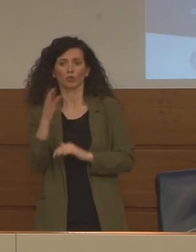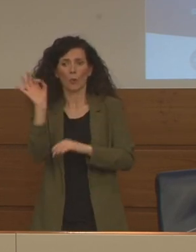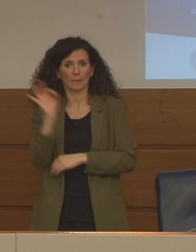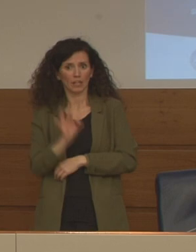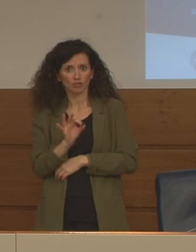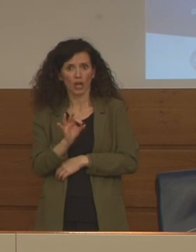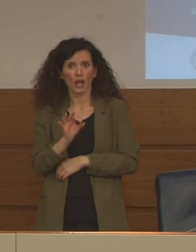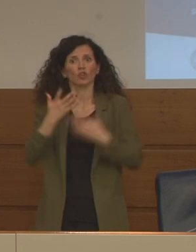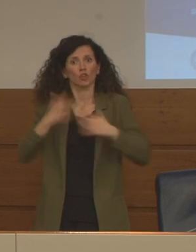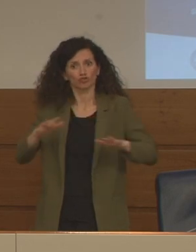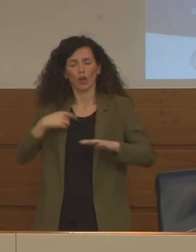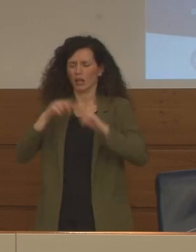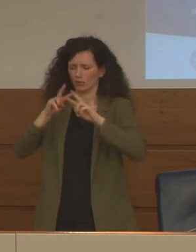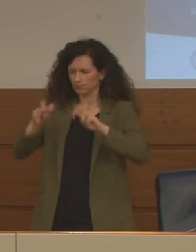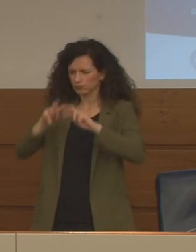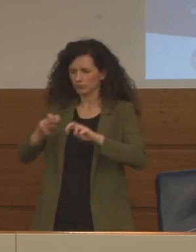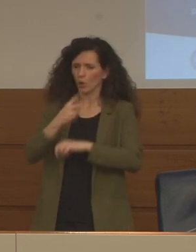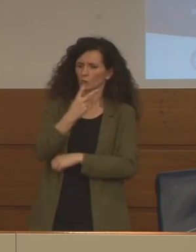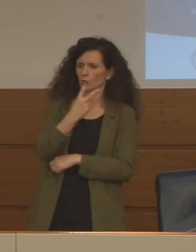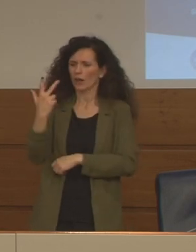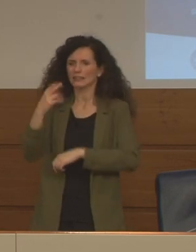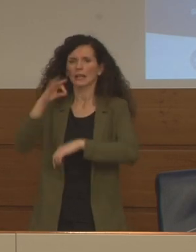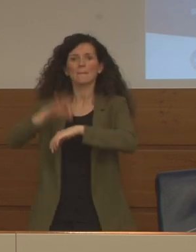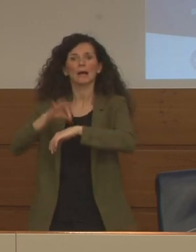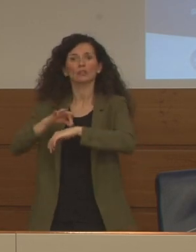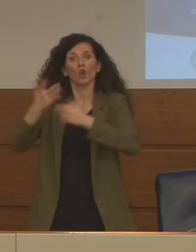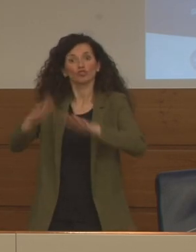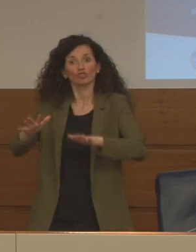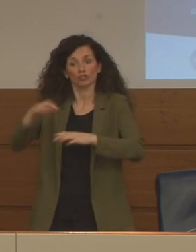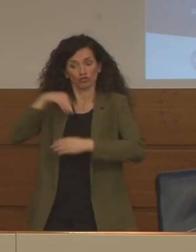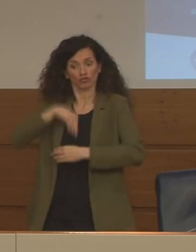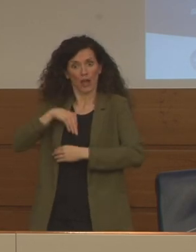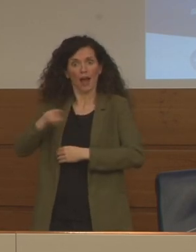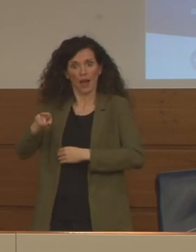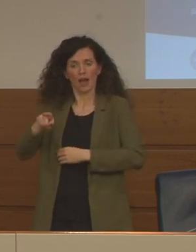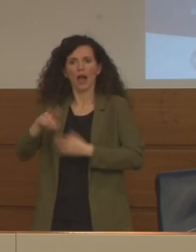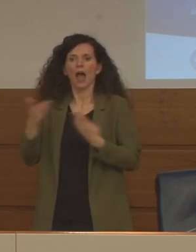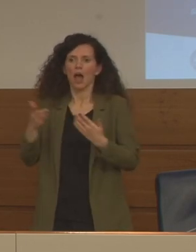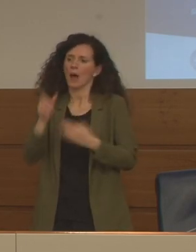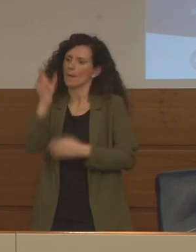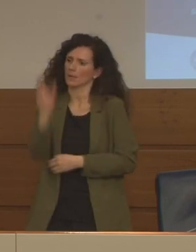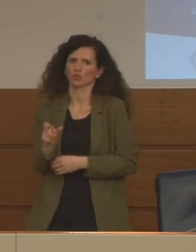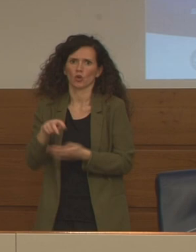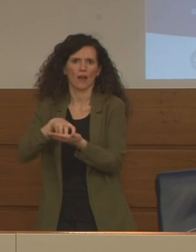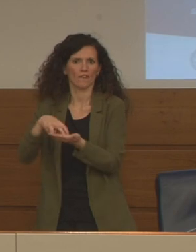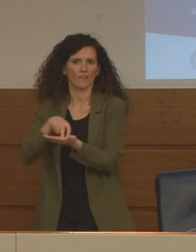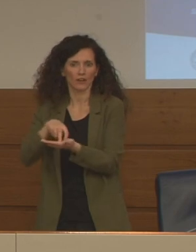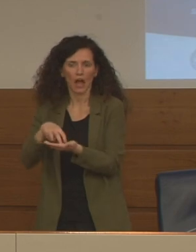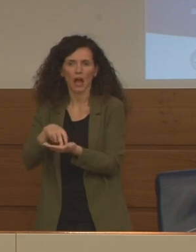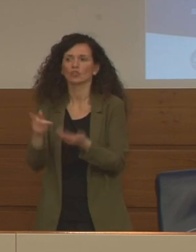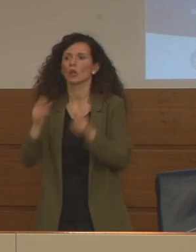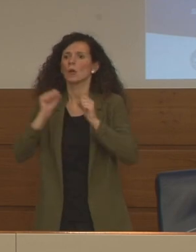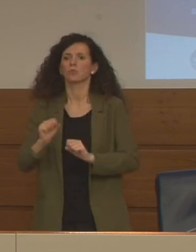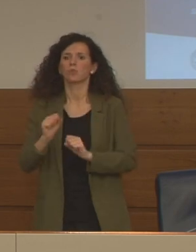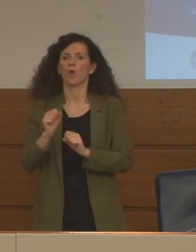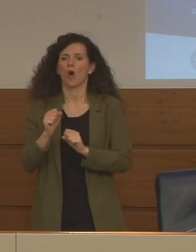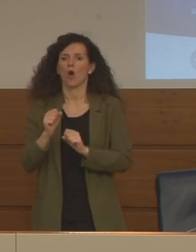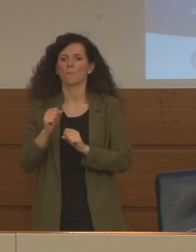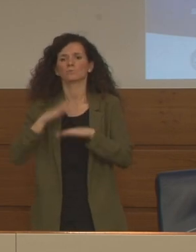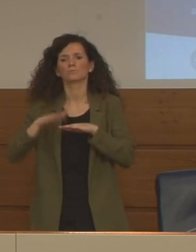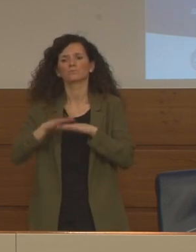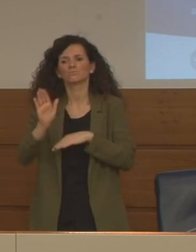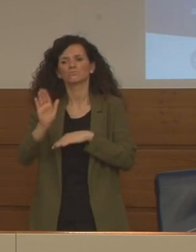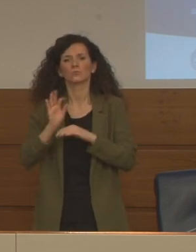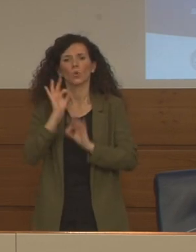che aveva più di tre o più patologie diciamo che eran persone piuttosto fragili che magari spesso prendevano molti farmaci che